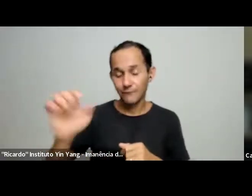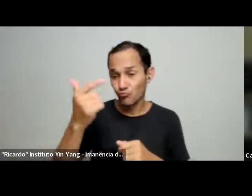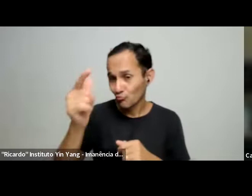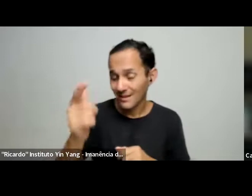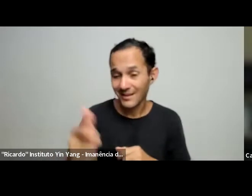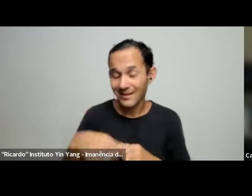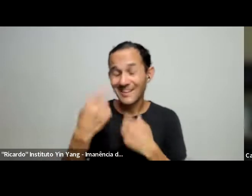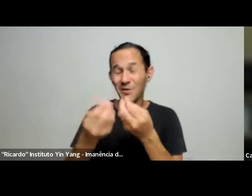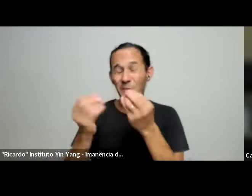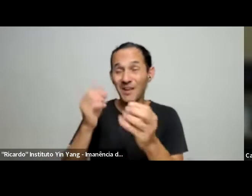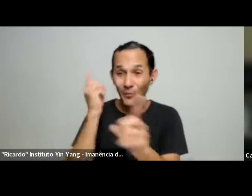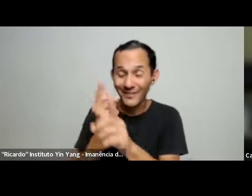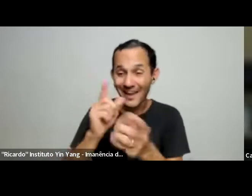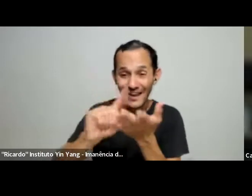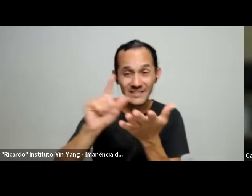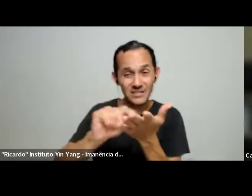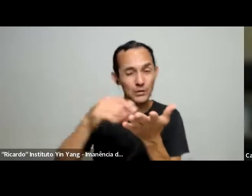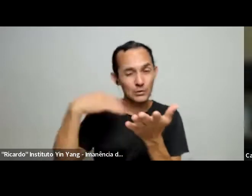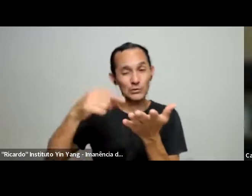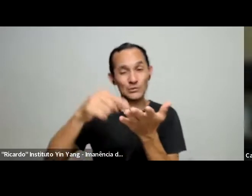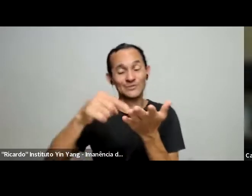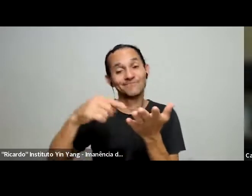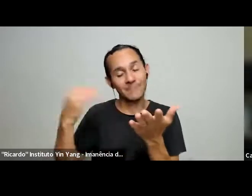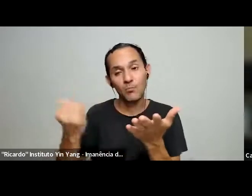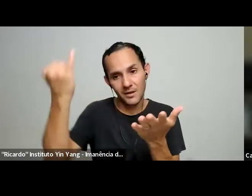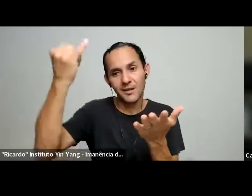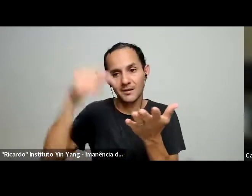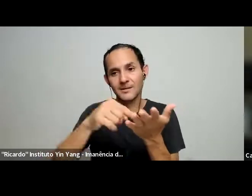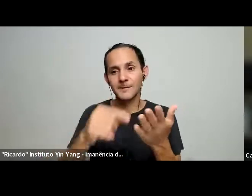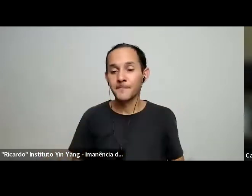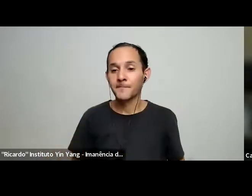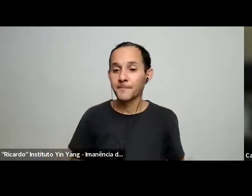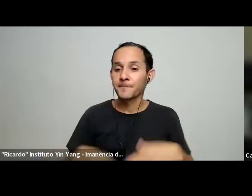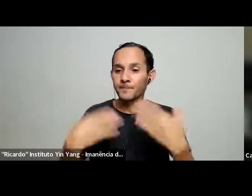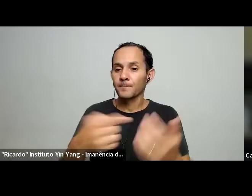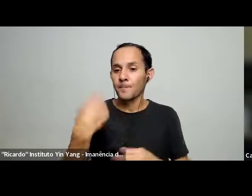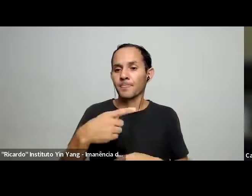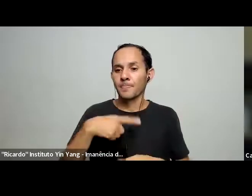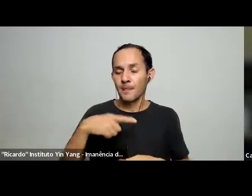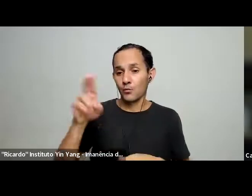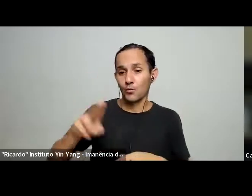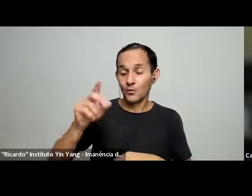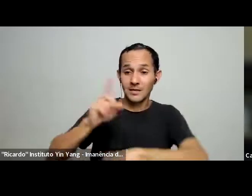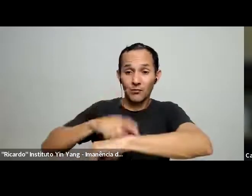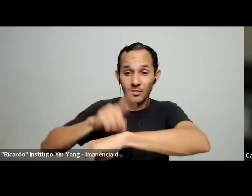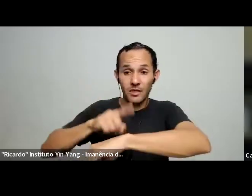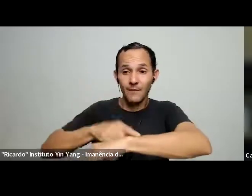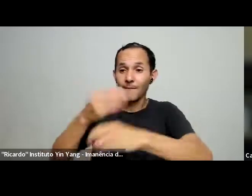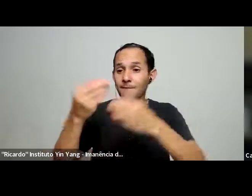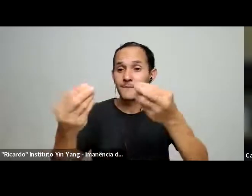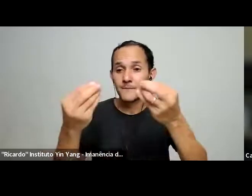esses artigos é bastante significativa. Então, a gente investe um tempo significativo para